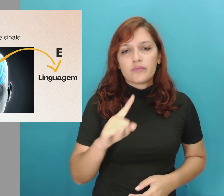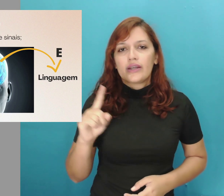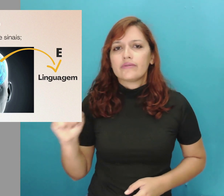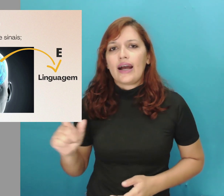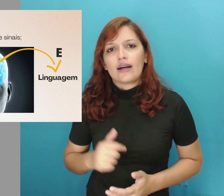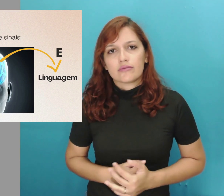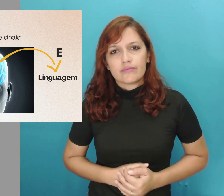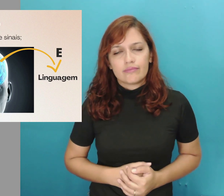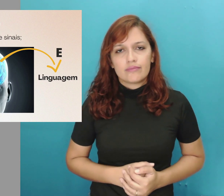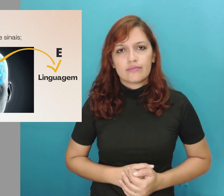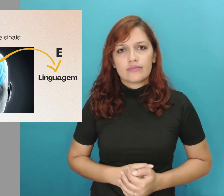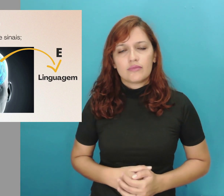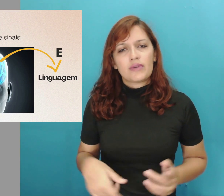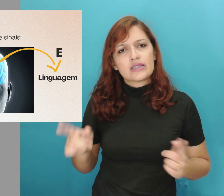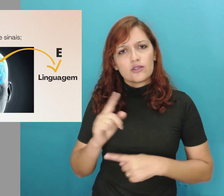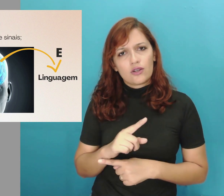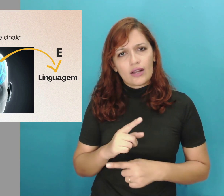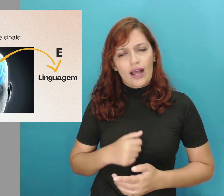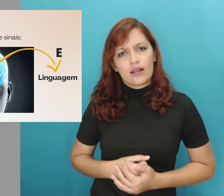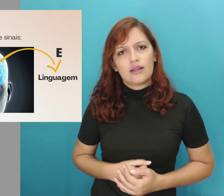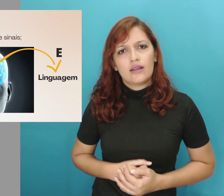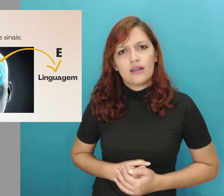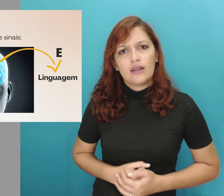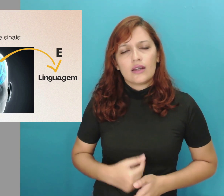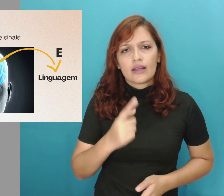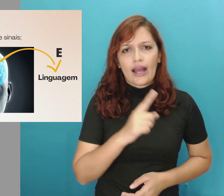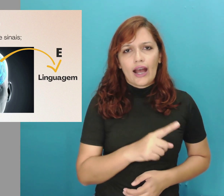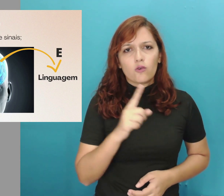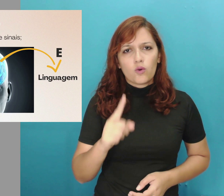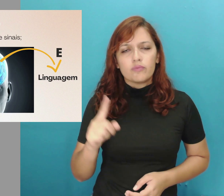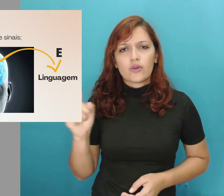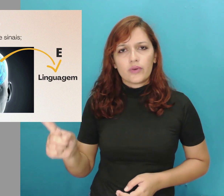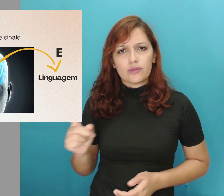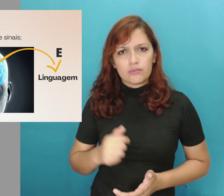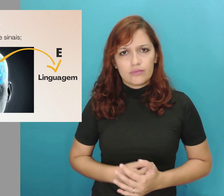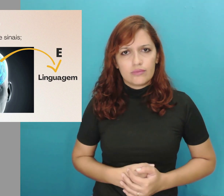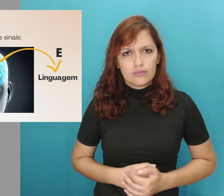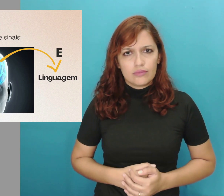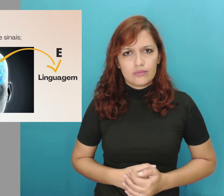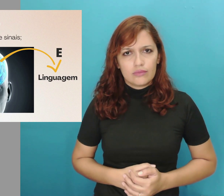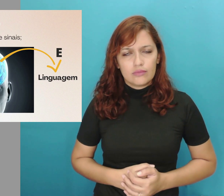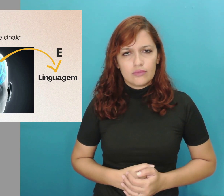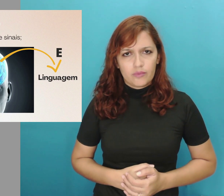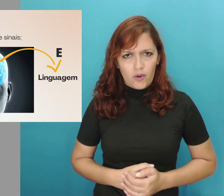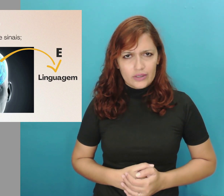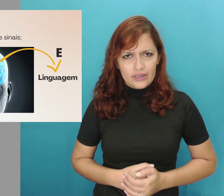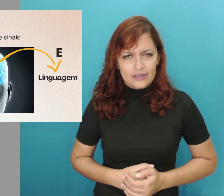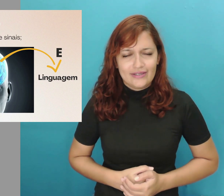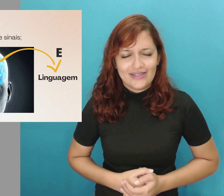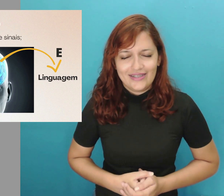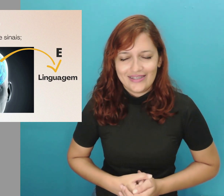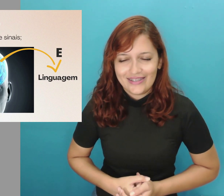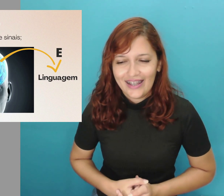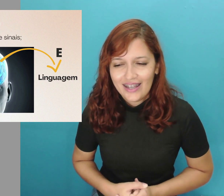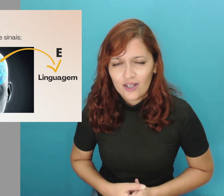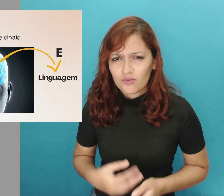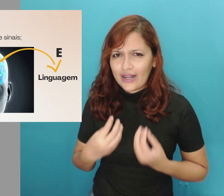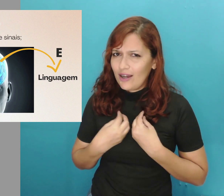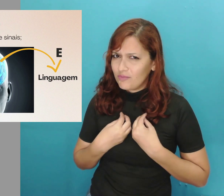comprei um carro, mas se eu trocar, carro comprou eu. Pode? Um carro pode